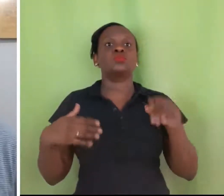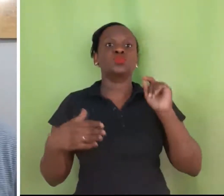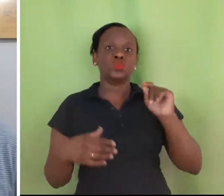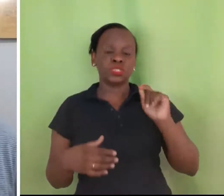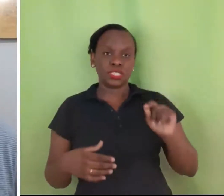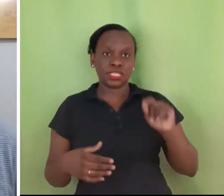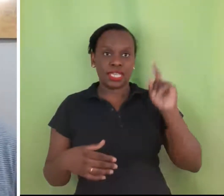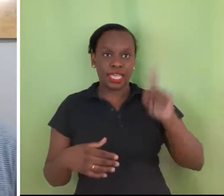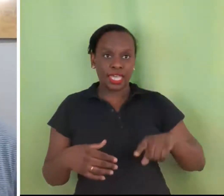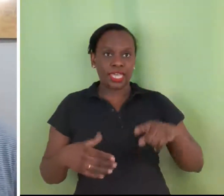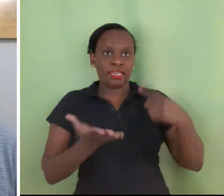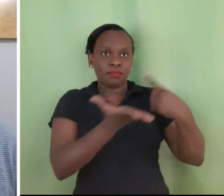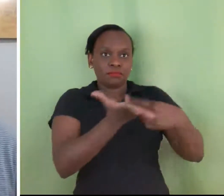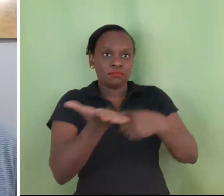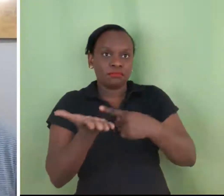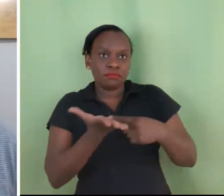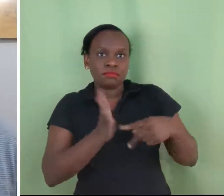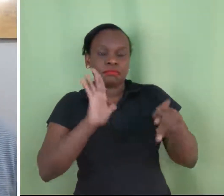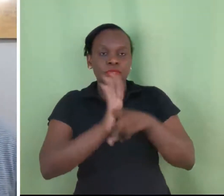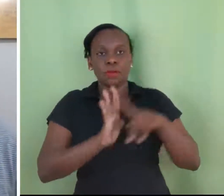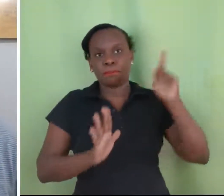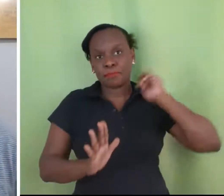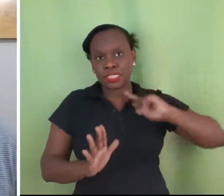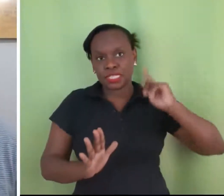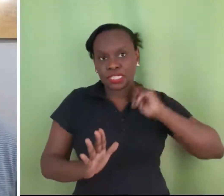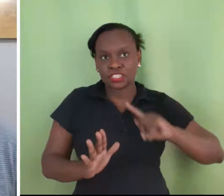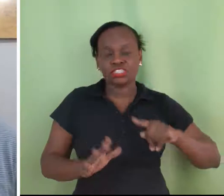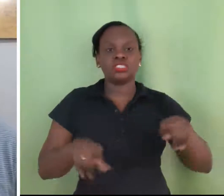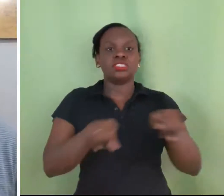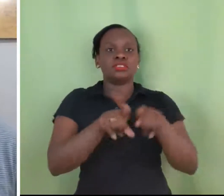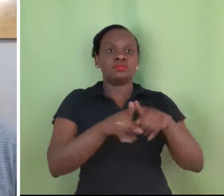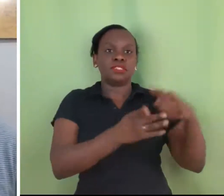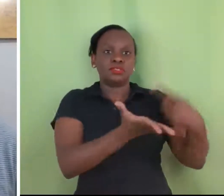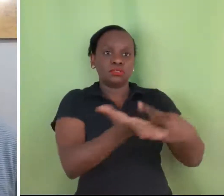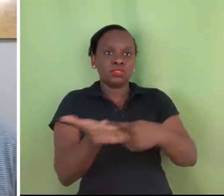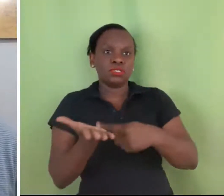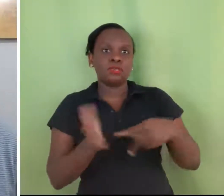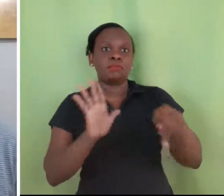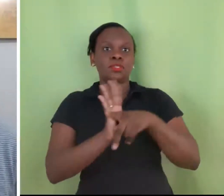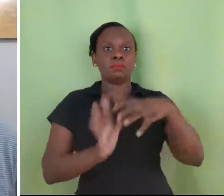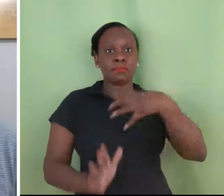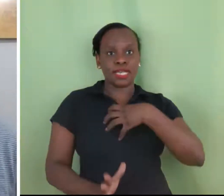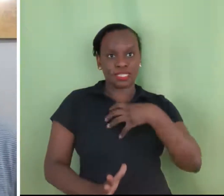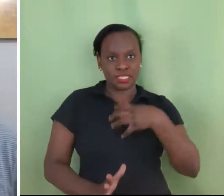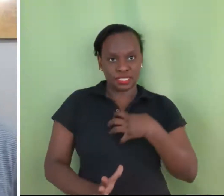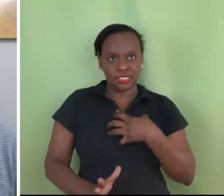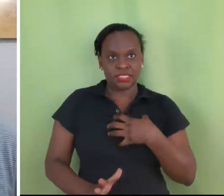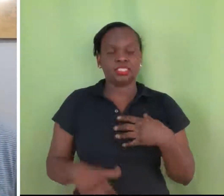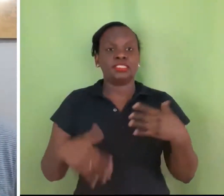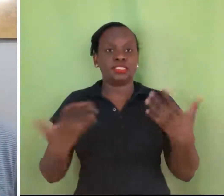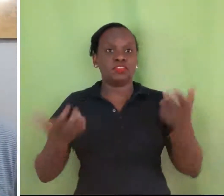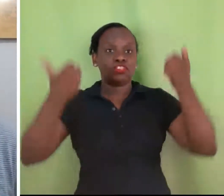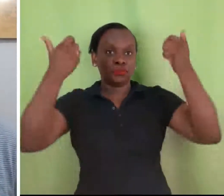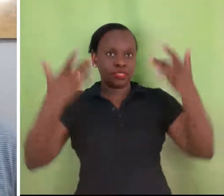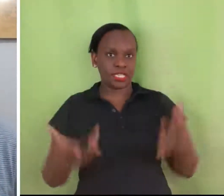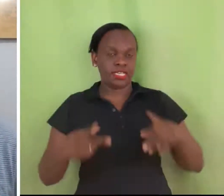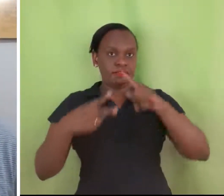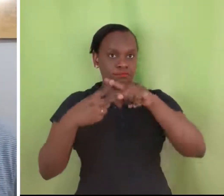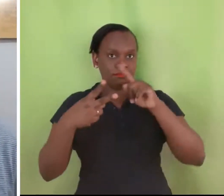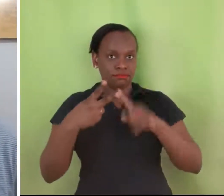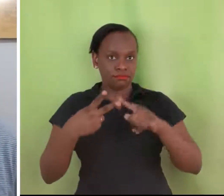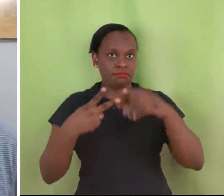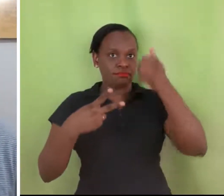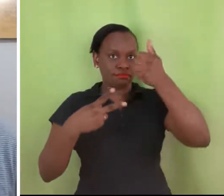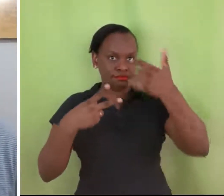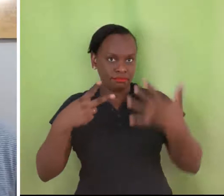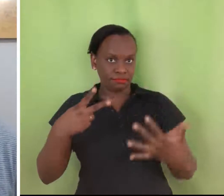seria a Conjuração Mineira e a Conjuração Baiana, tá? Então a gente vai falar um pouquinho de cada um